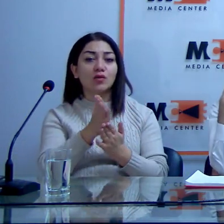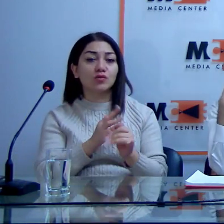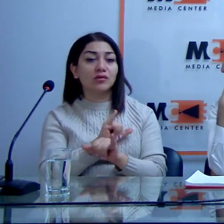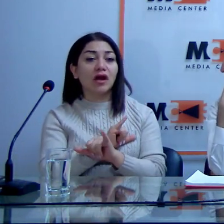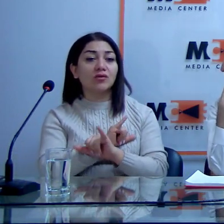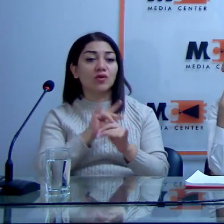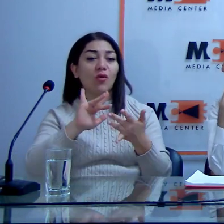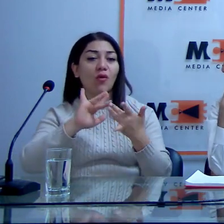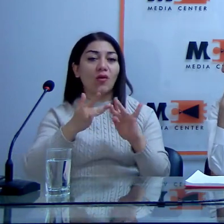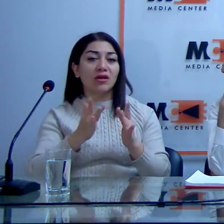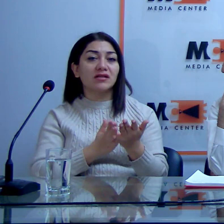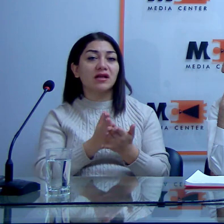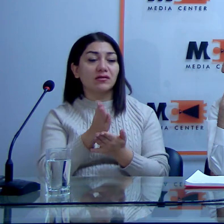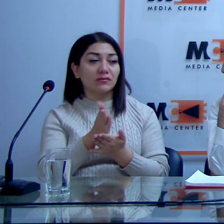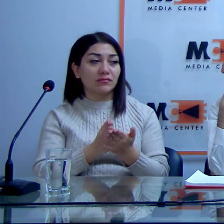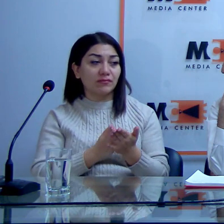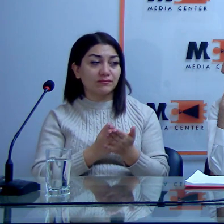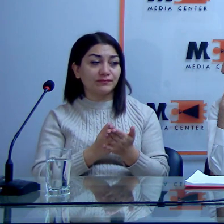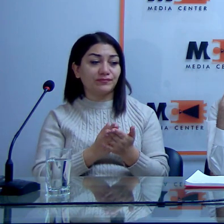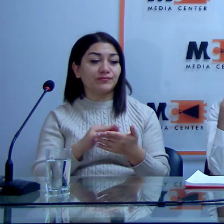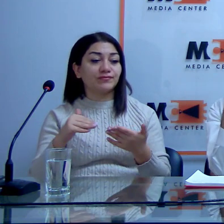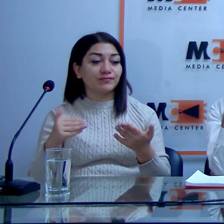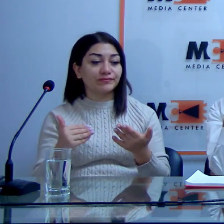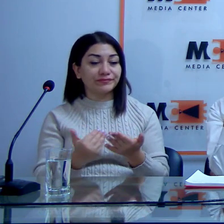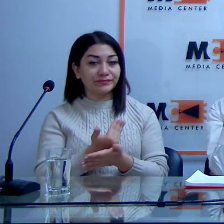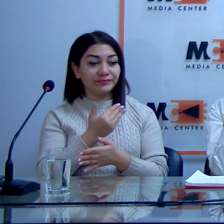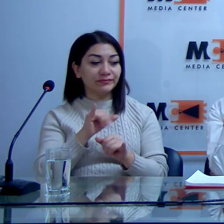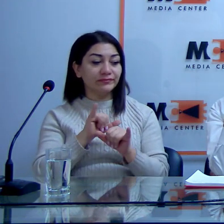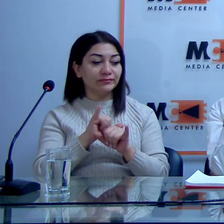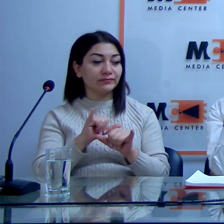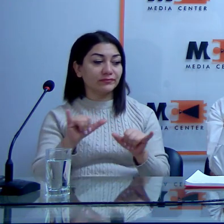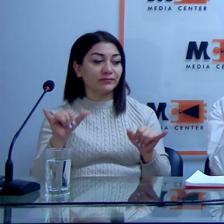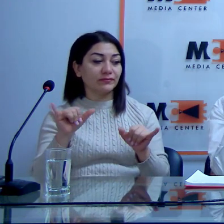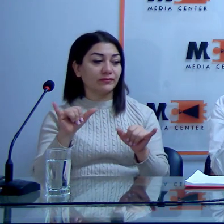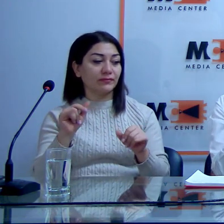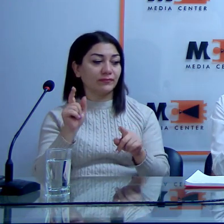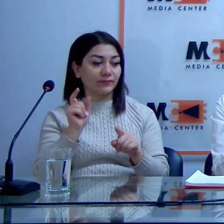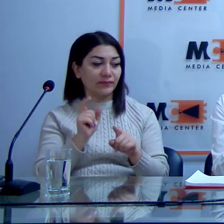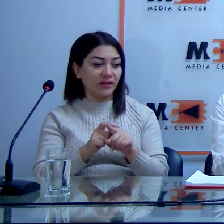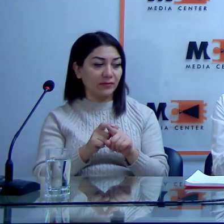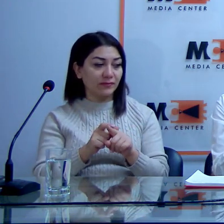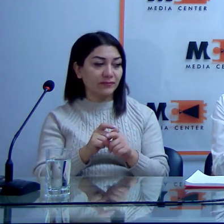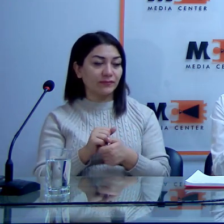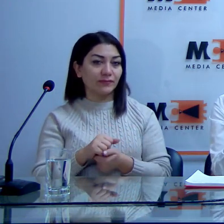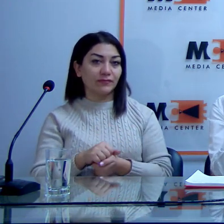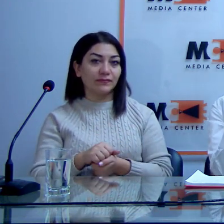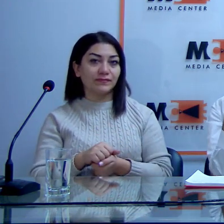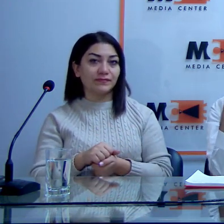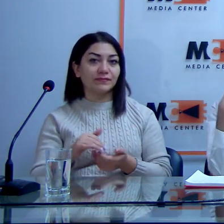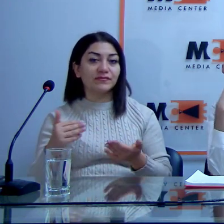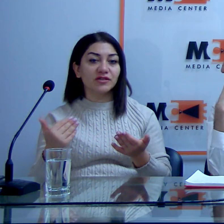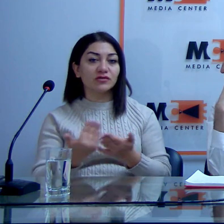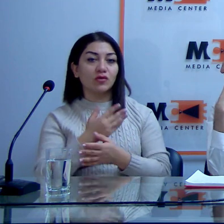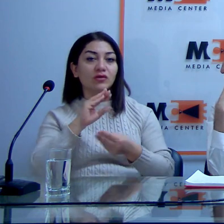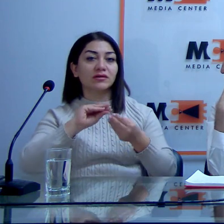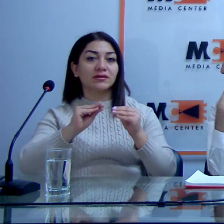տարածումը որպես համեմատաբար նոր զարգացող երևույթ համարելով, այստեղ նոր տիպի խնդիր կարող ենք դա առանձնացնել,